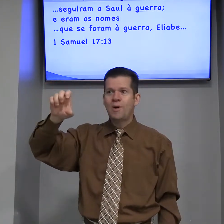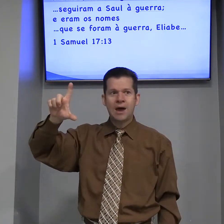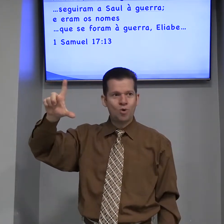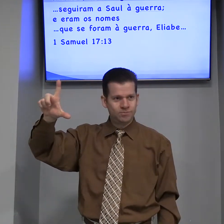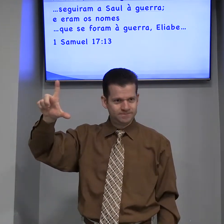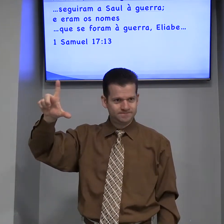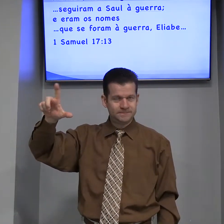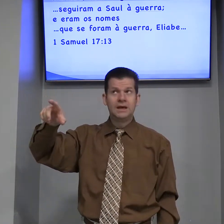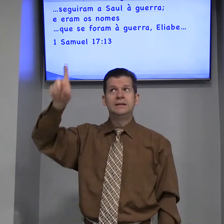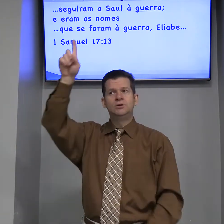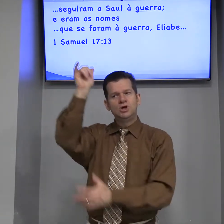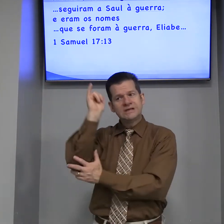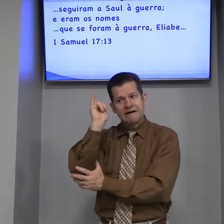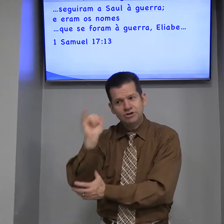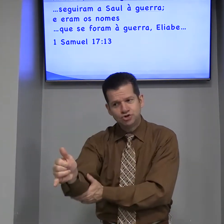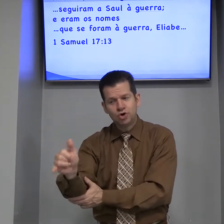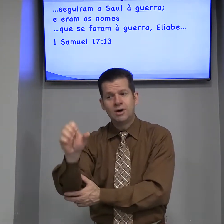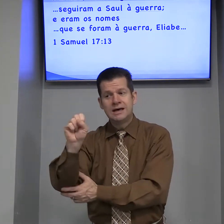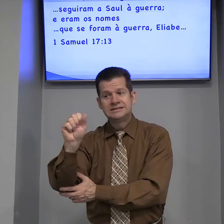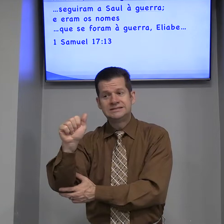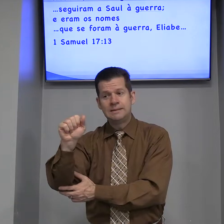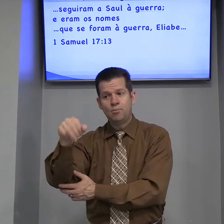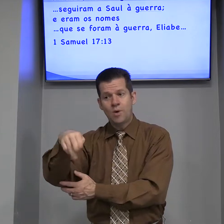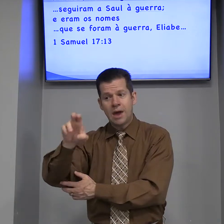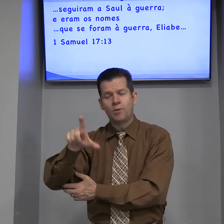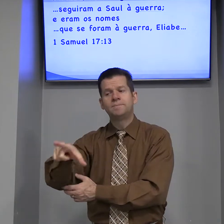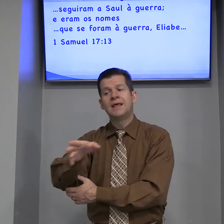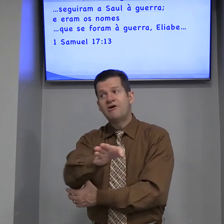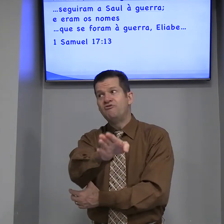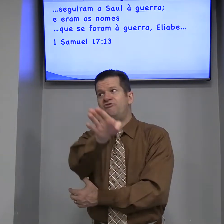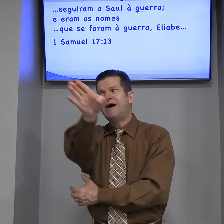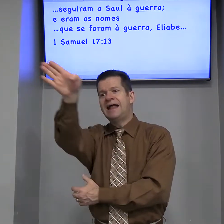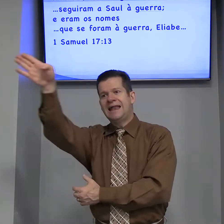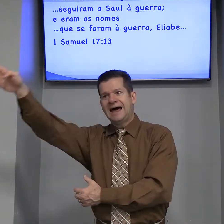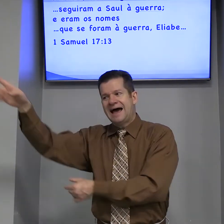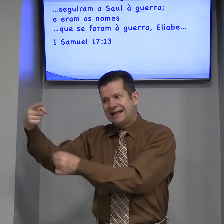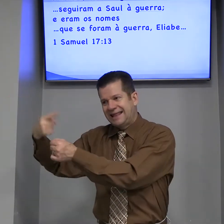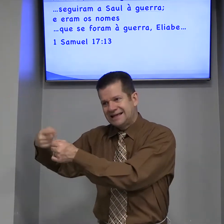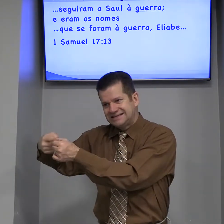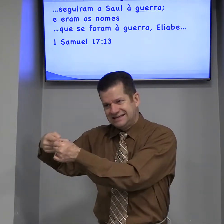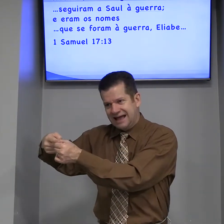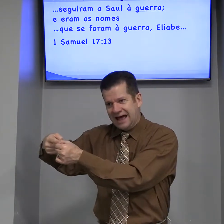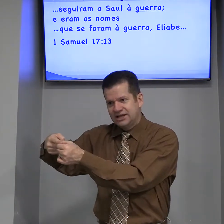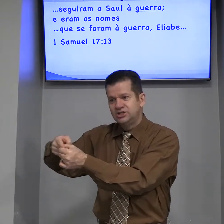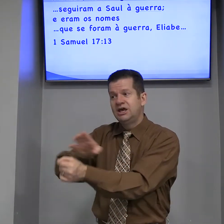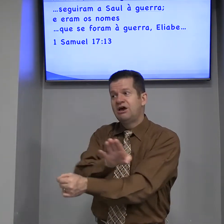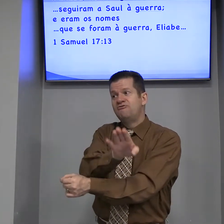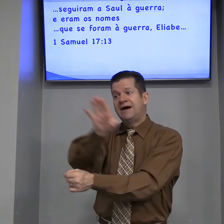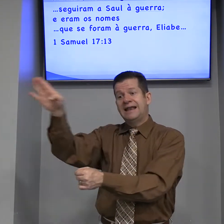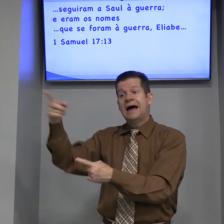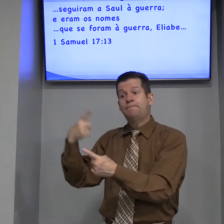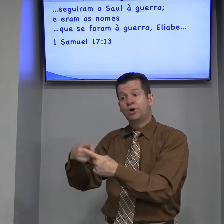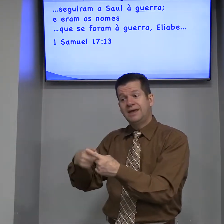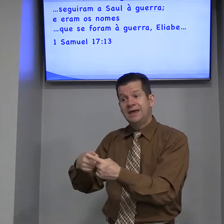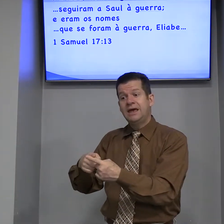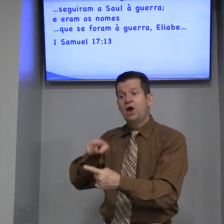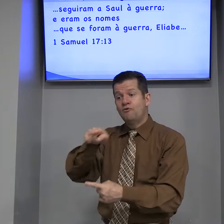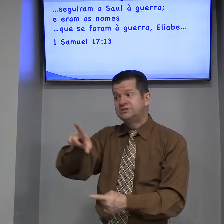Samuel. Então Deus avisou Samuel: vá lá até essa cidade, vai lá, porque você